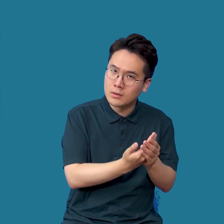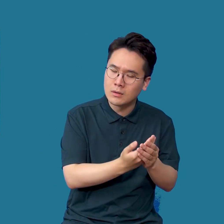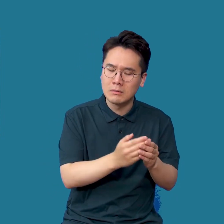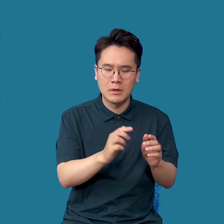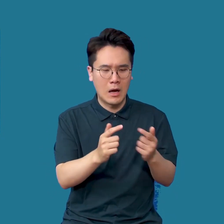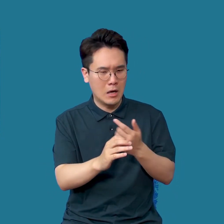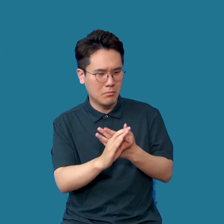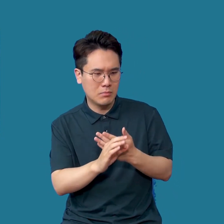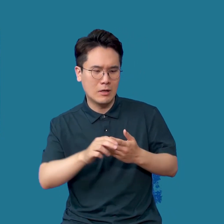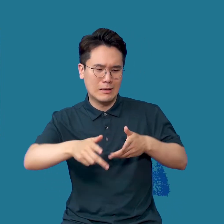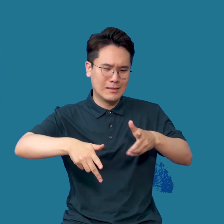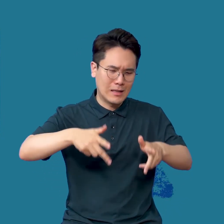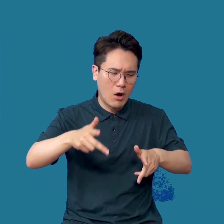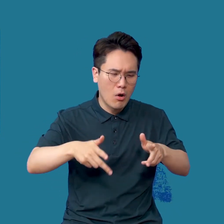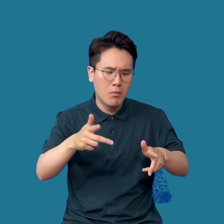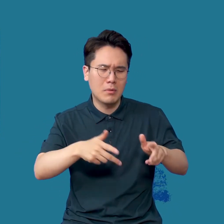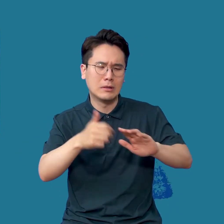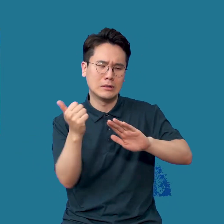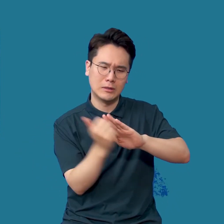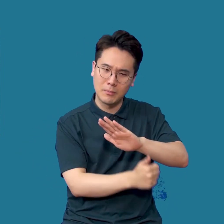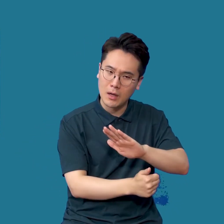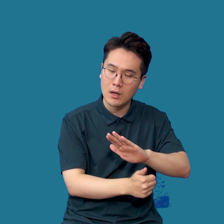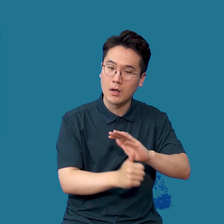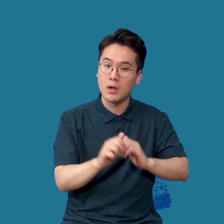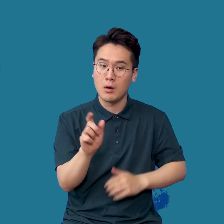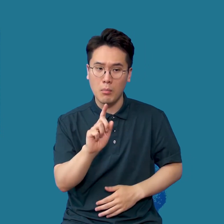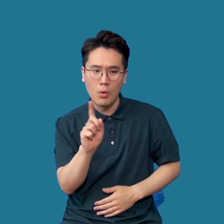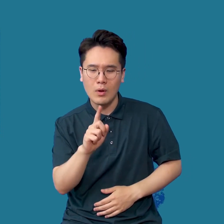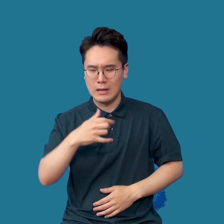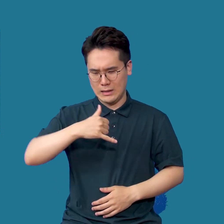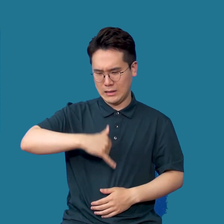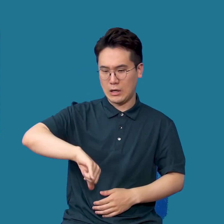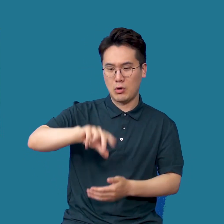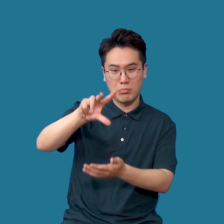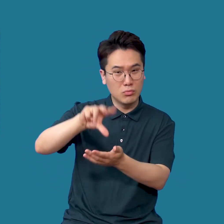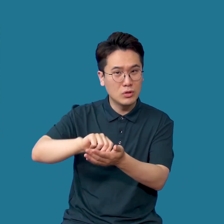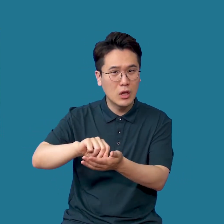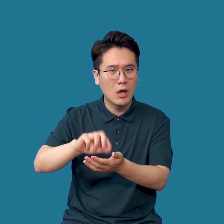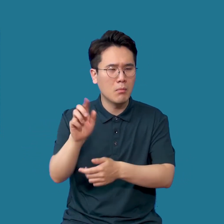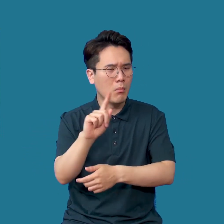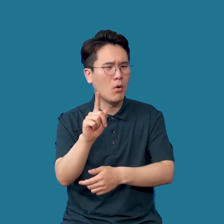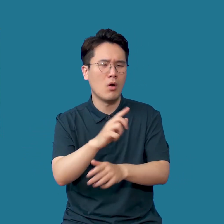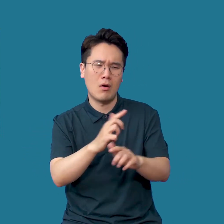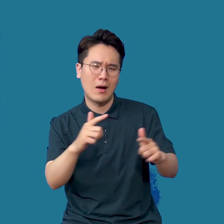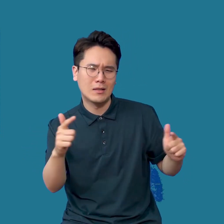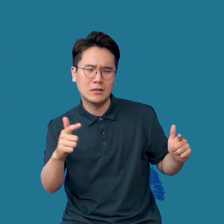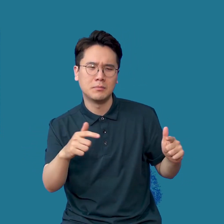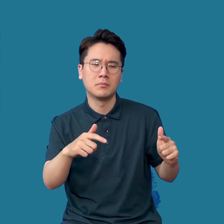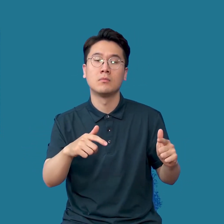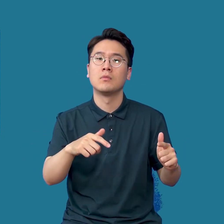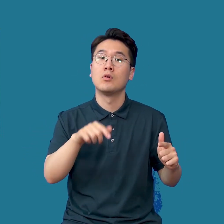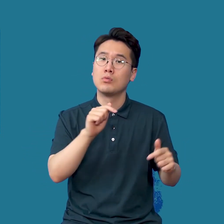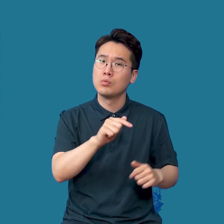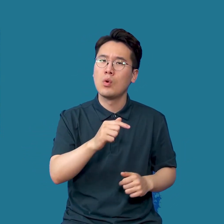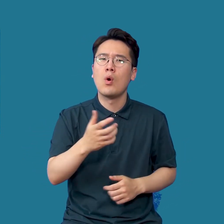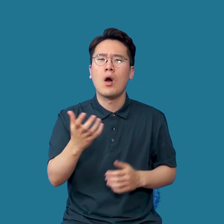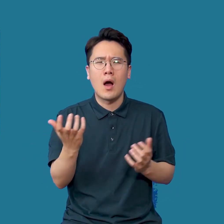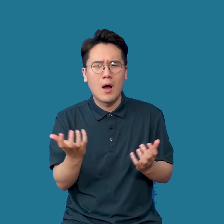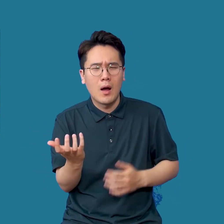사업의 실패든지 아니면 무슨 자녀 문제든지 간에 뭐든지 간에 하여튼 고난이 있어야